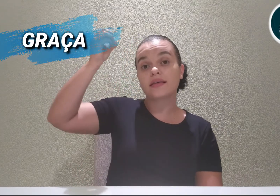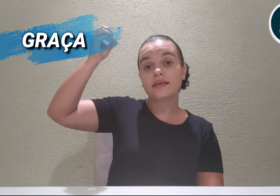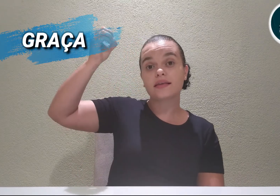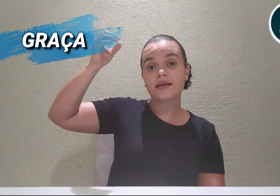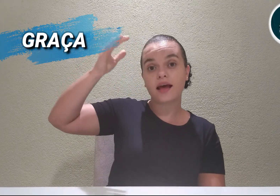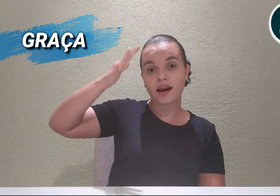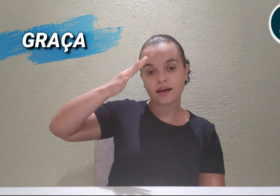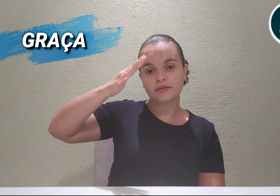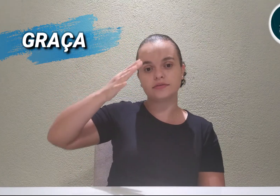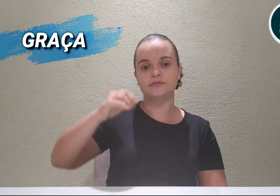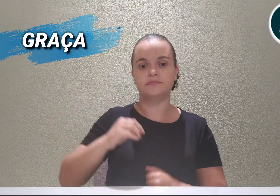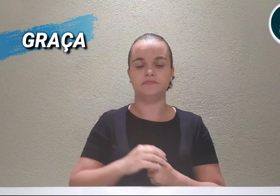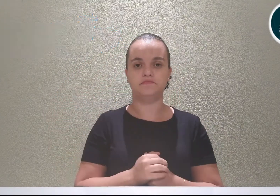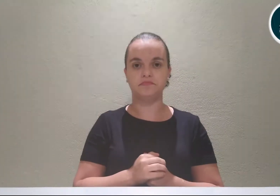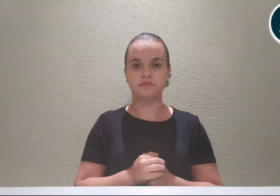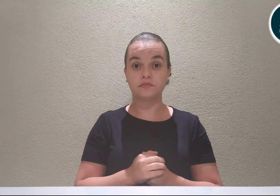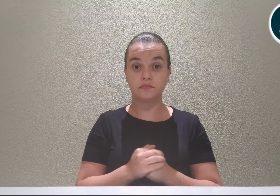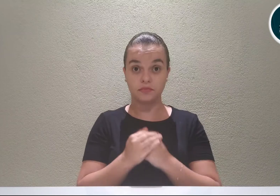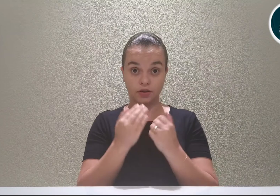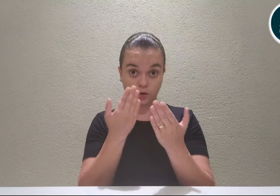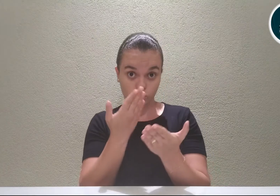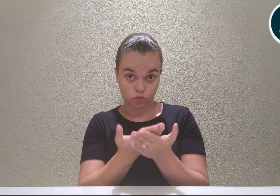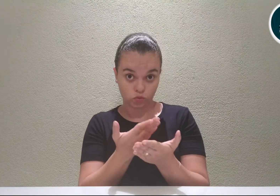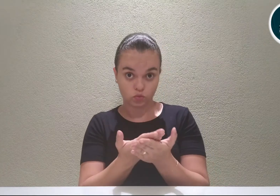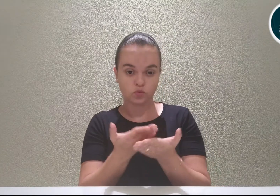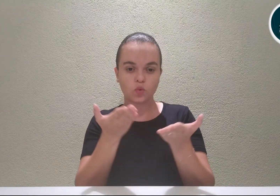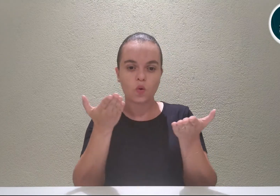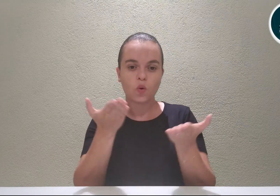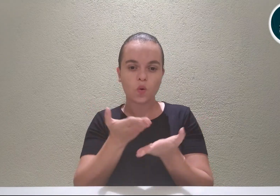palavra importante do nosso estudo hoje é a graça.